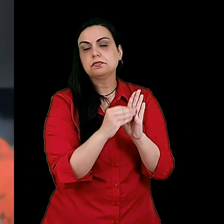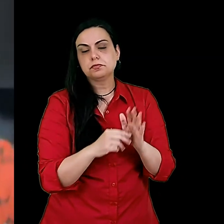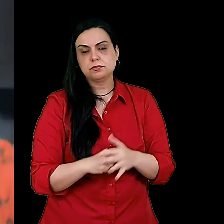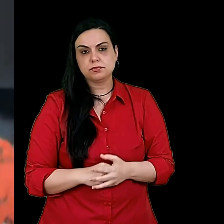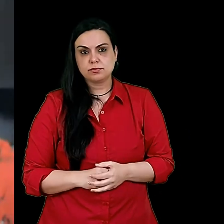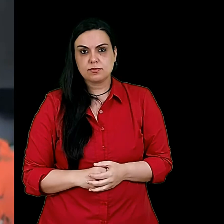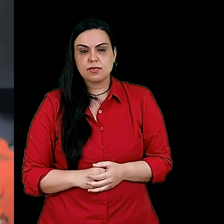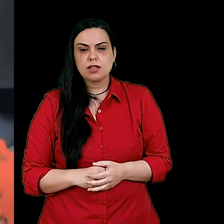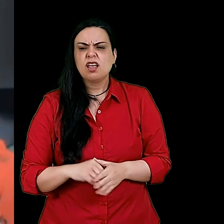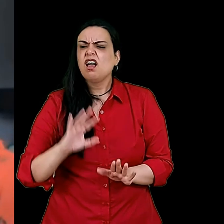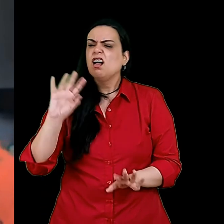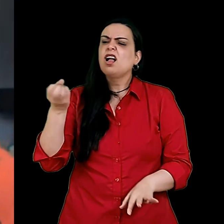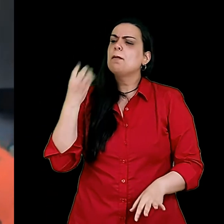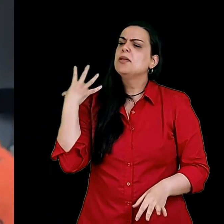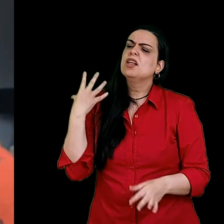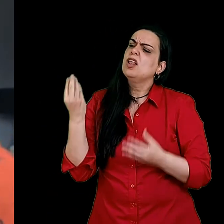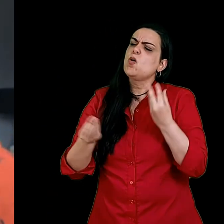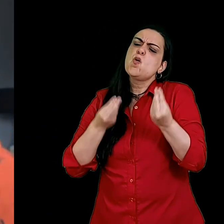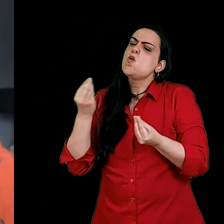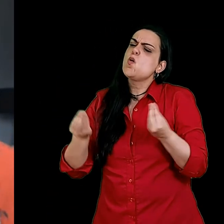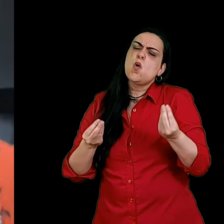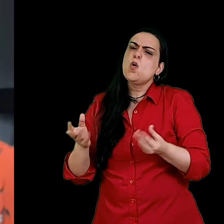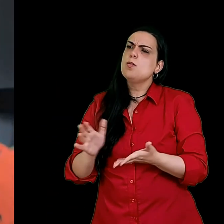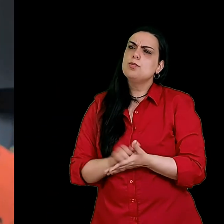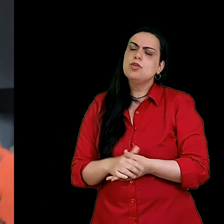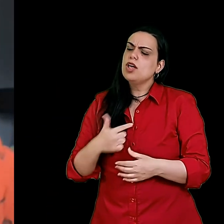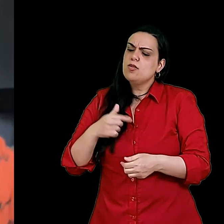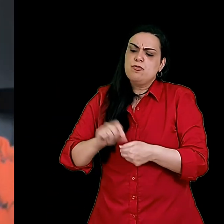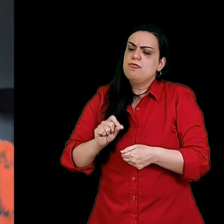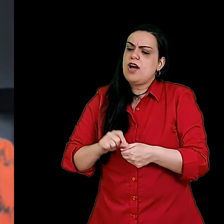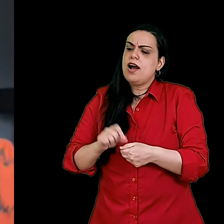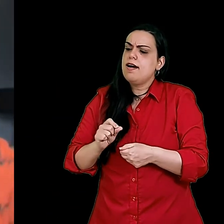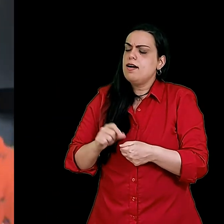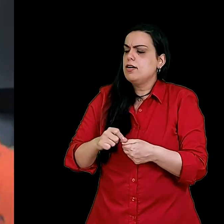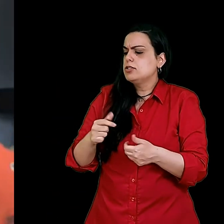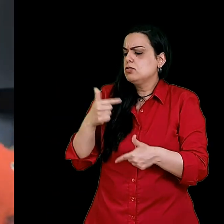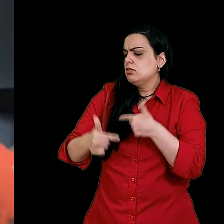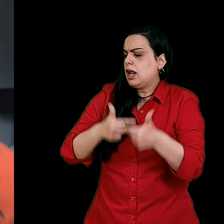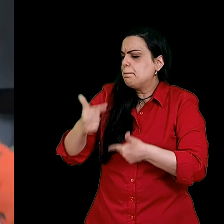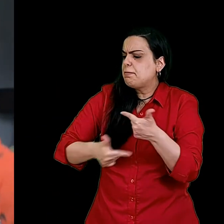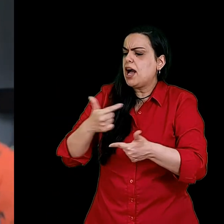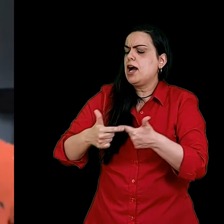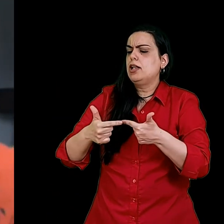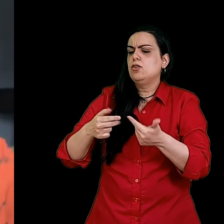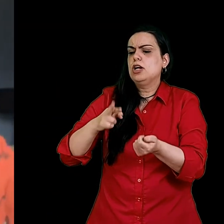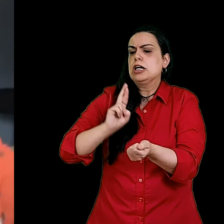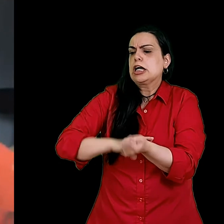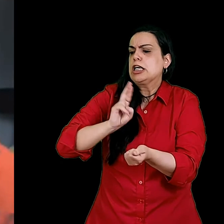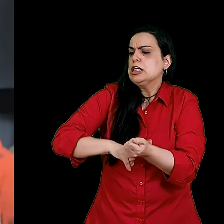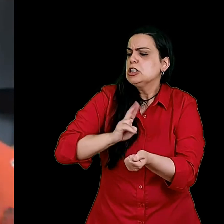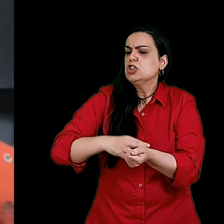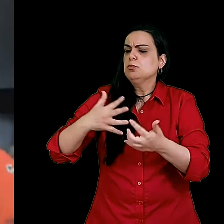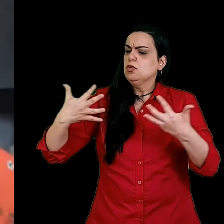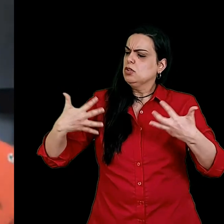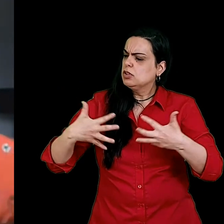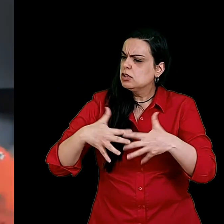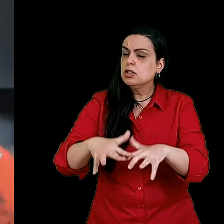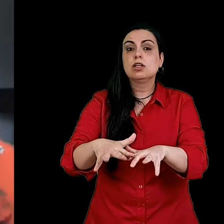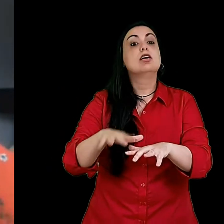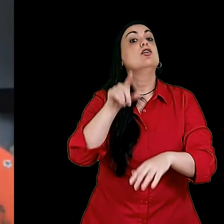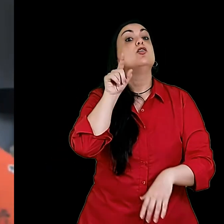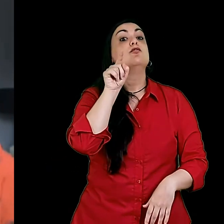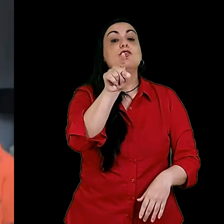Segundo tópico, coloca aí. Camila, como é que eu desenvolvo essa chamada? Como é que eu dou